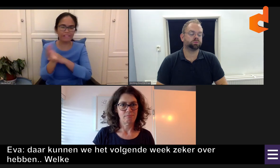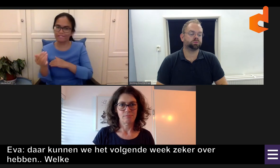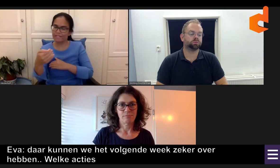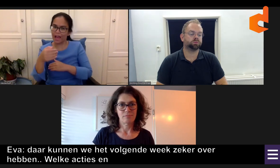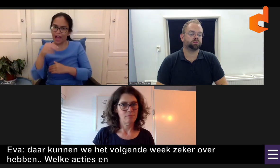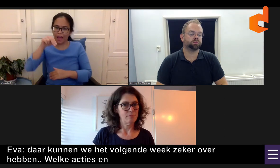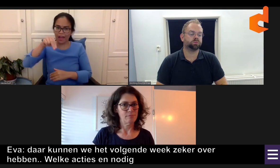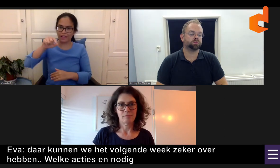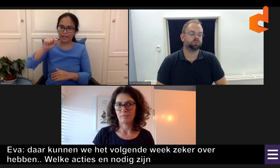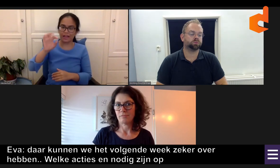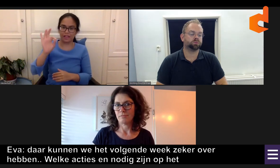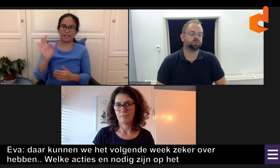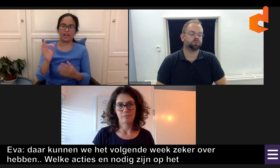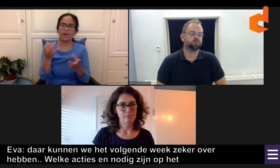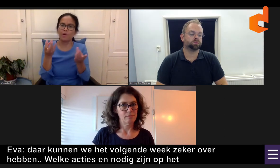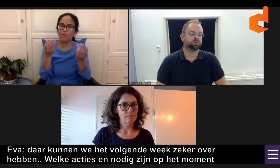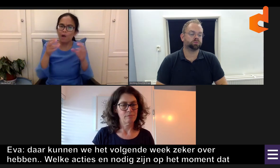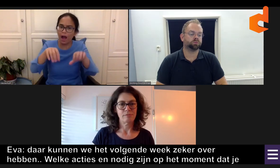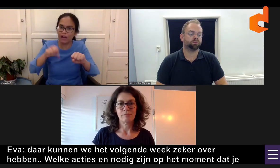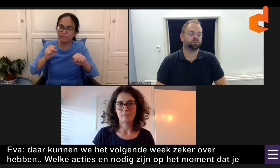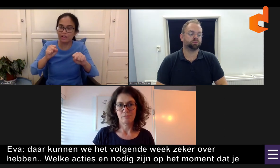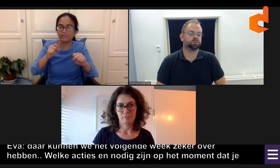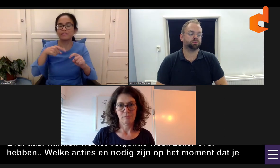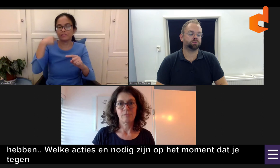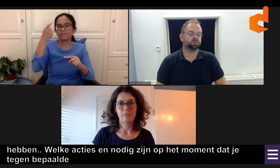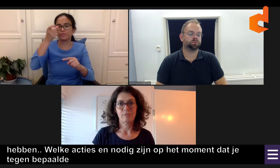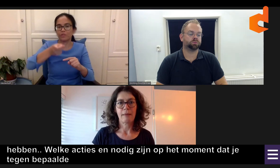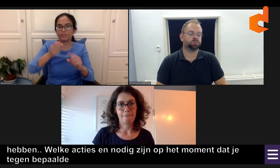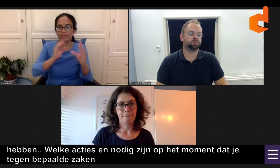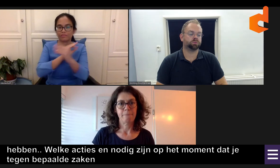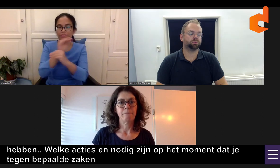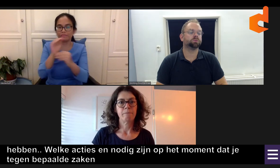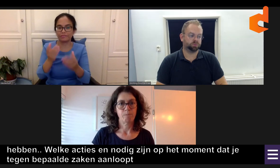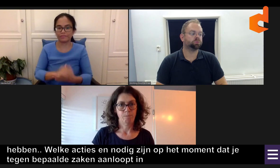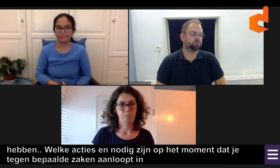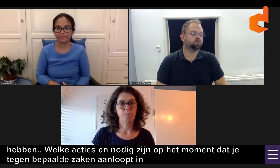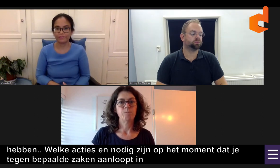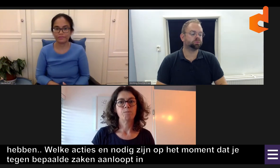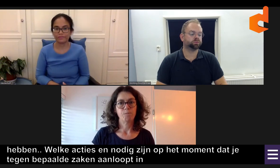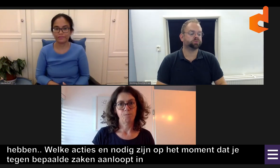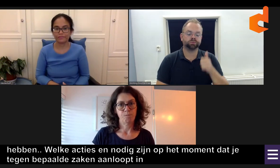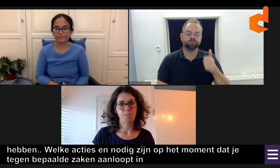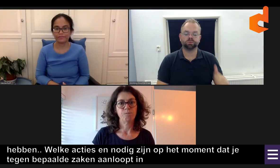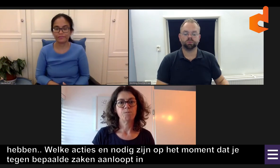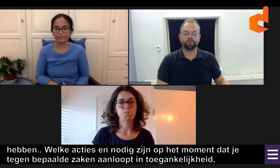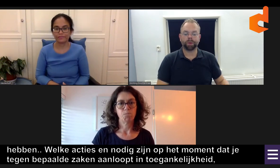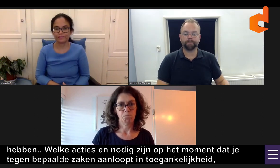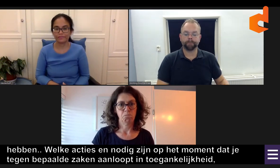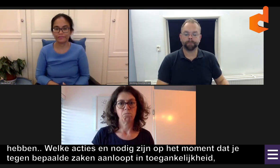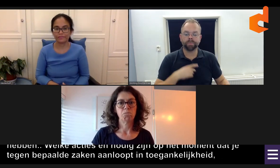dat je tegen bepaalde zaken aanloopt in toegankelijkheid, communicatie, IGT. Welke acties je daarop kunt ondernemen, dat